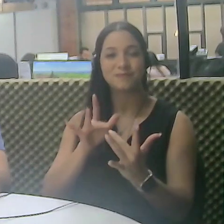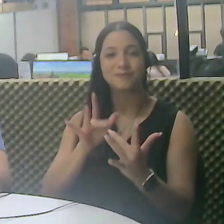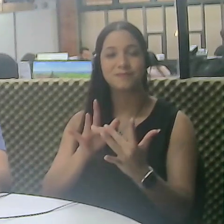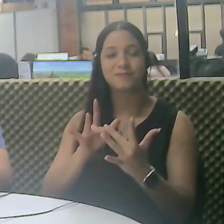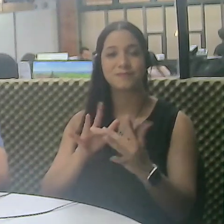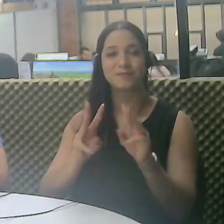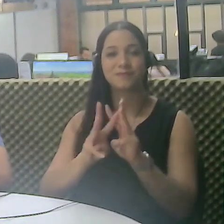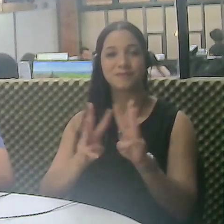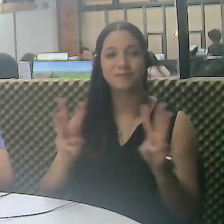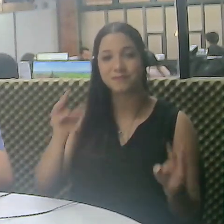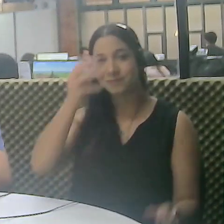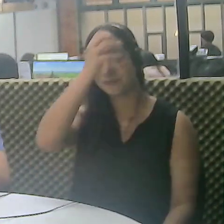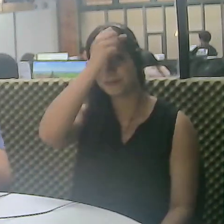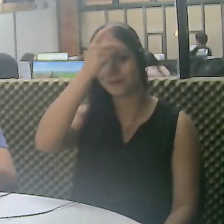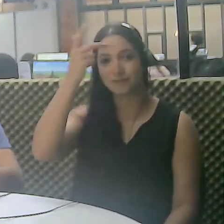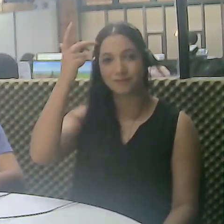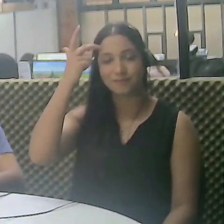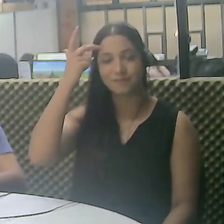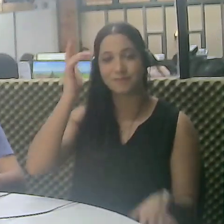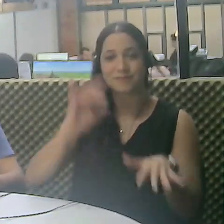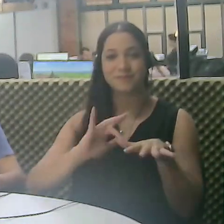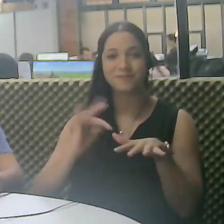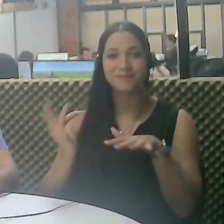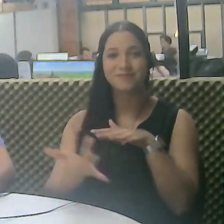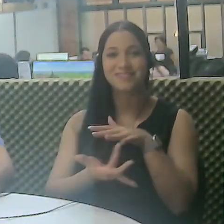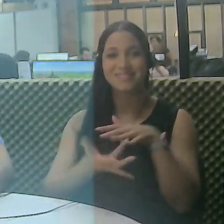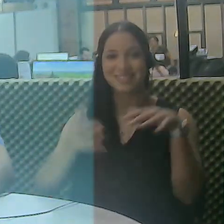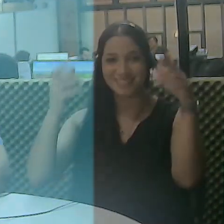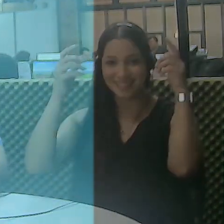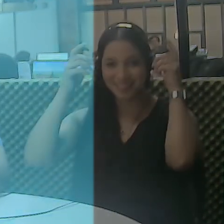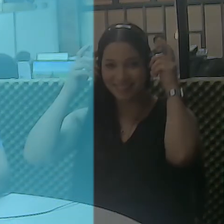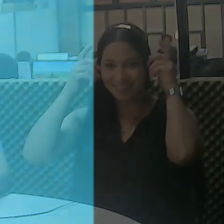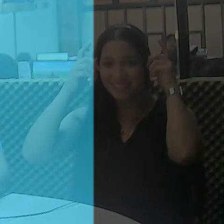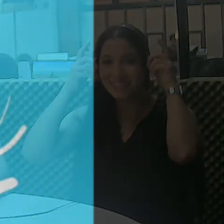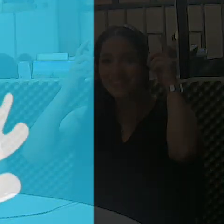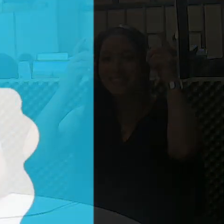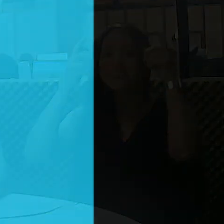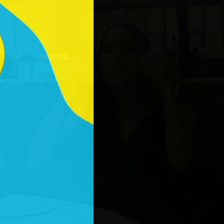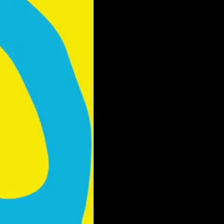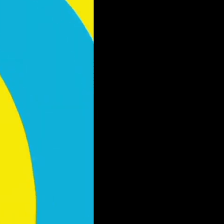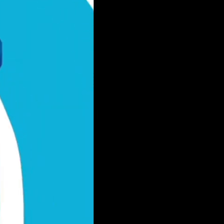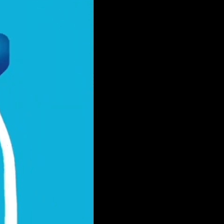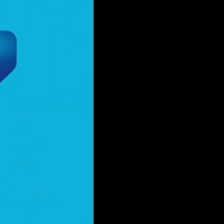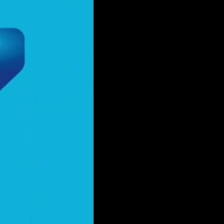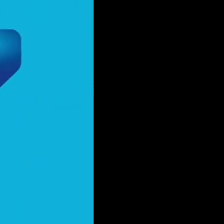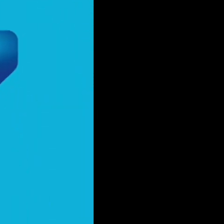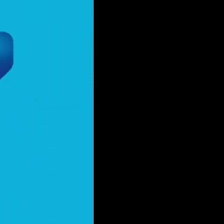Continue conosco no portal da Prefeitura e nas redes sociais.